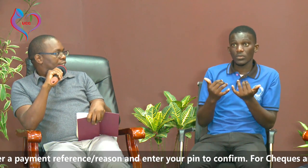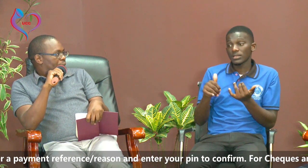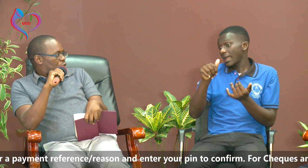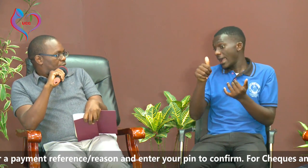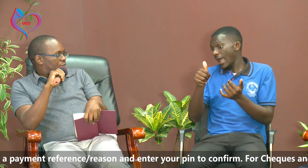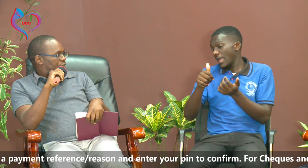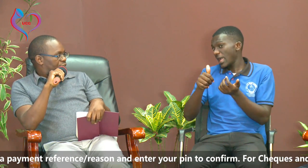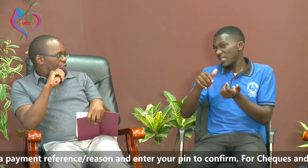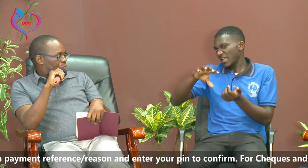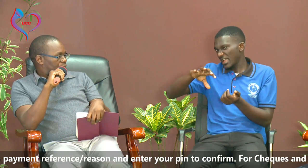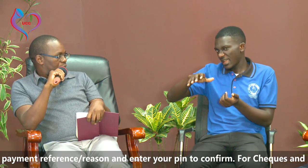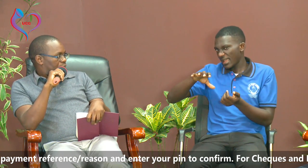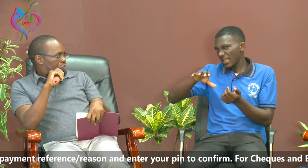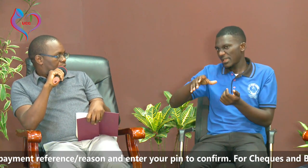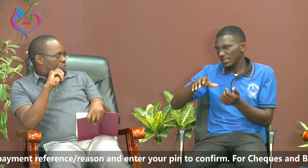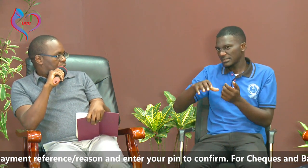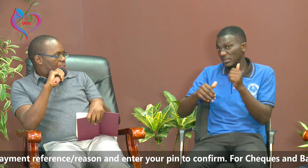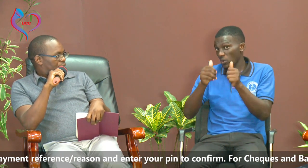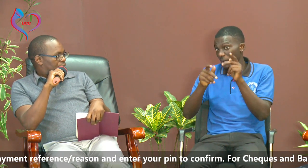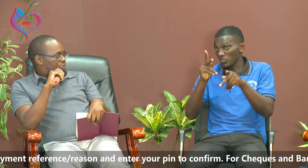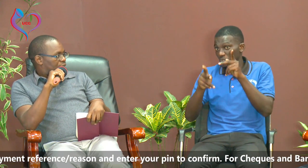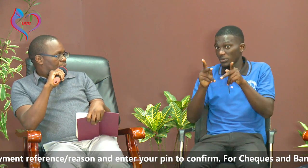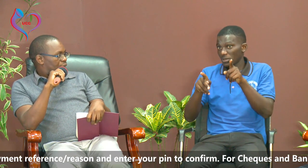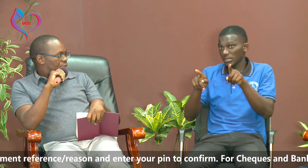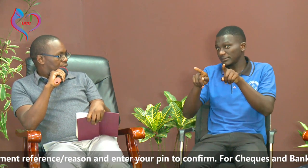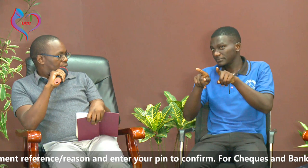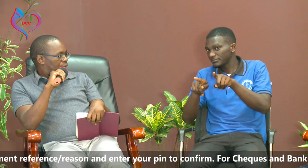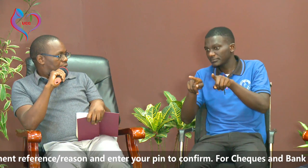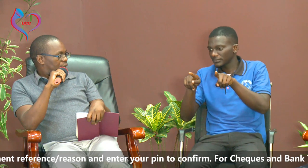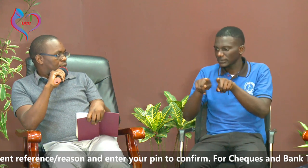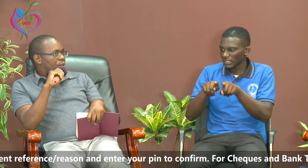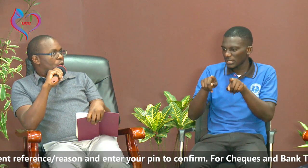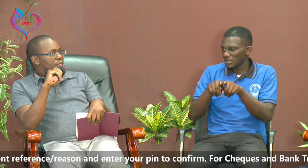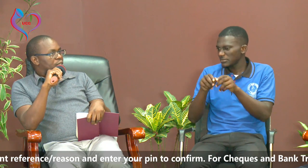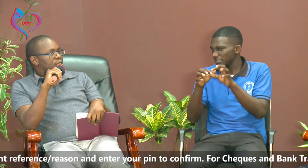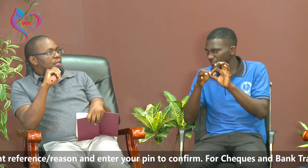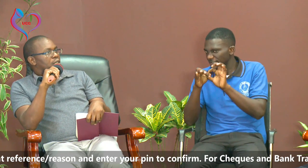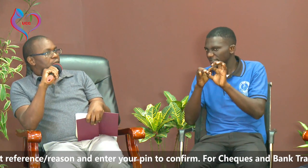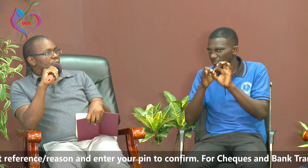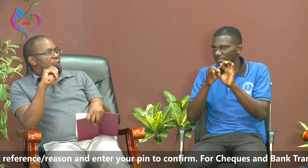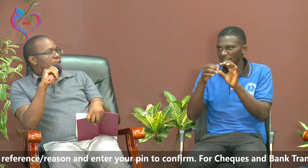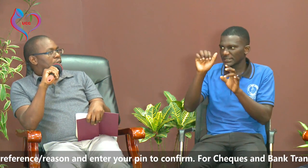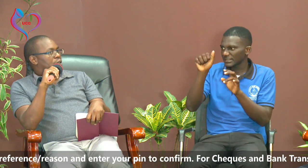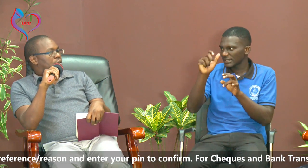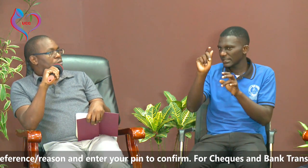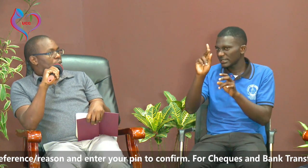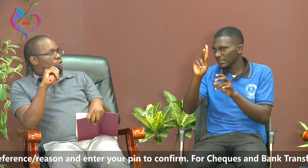nti abantu benali identified with ntambula ne Sakira, ntambula ne Mawazi, ntambula ne Musoma